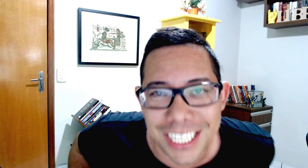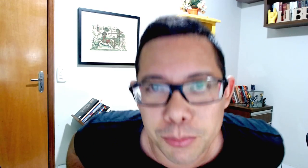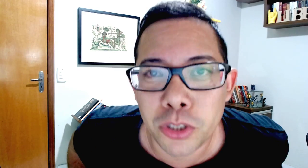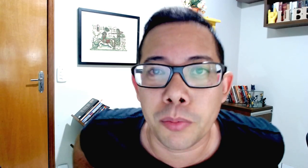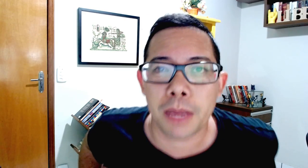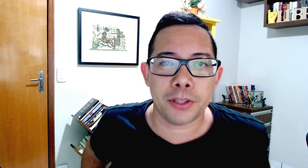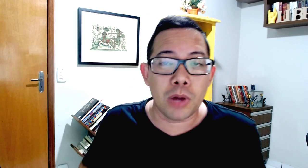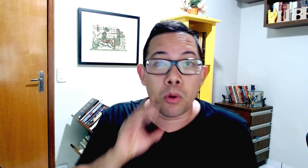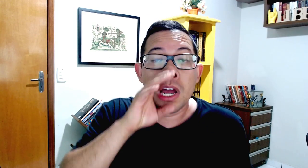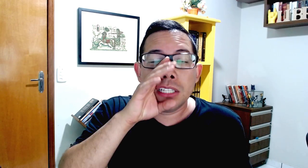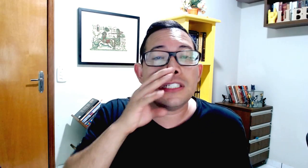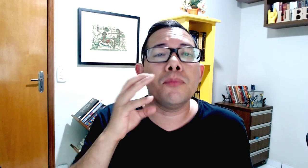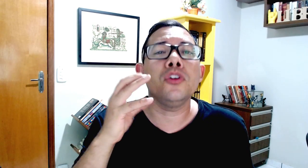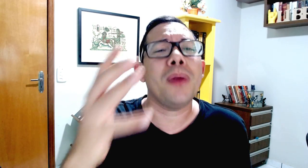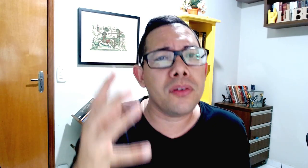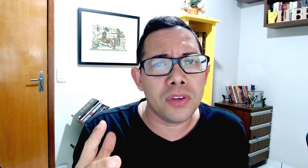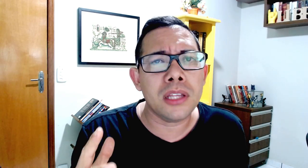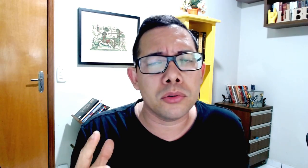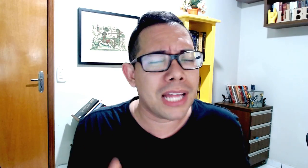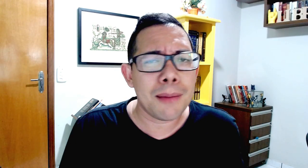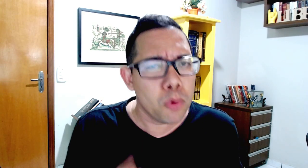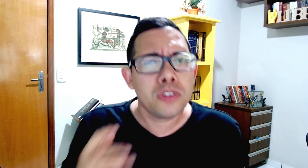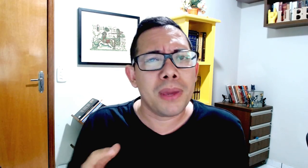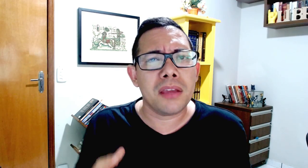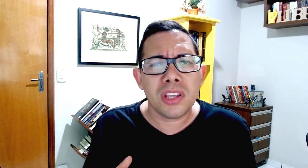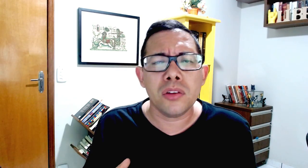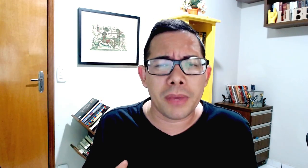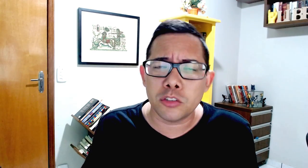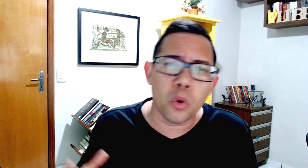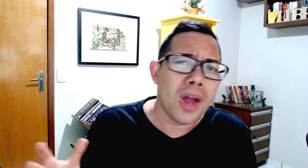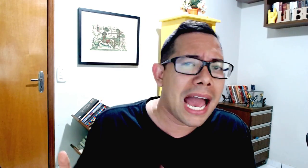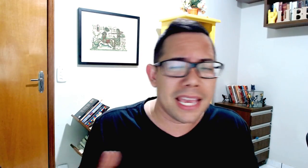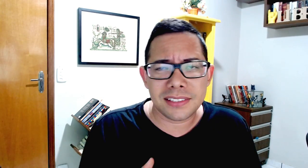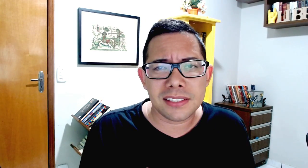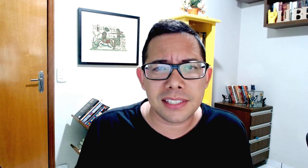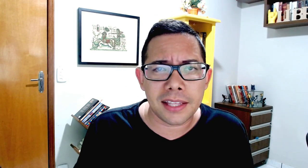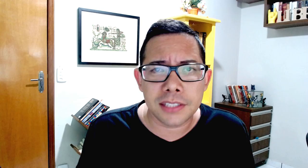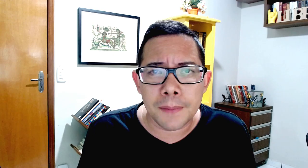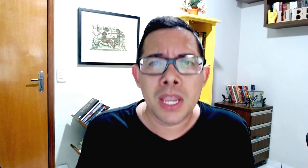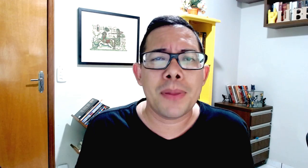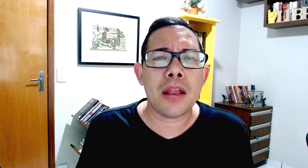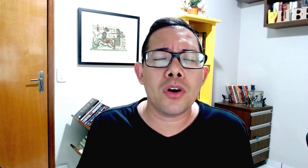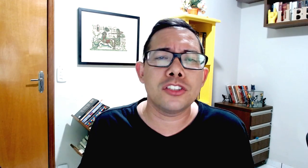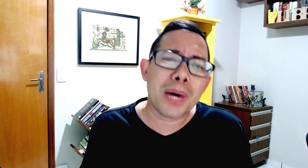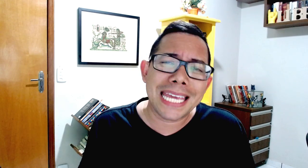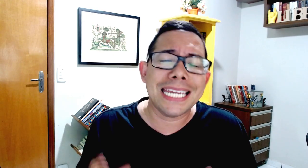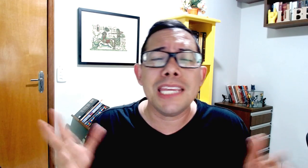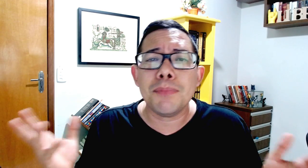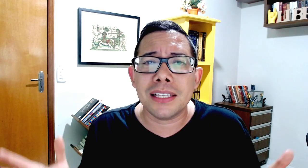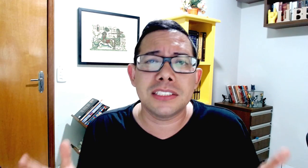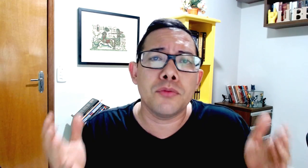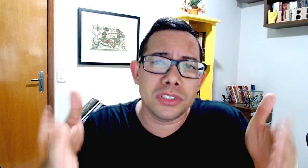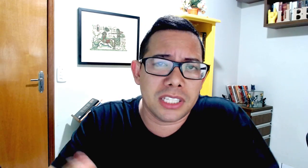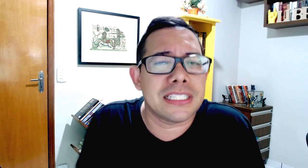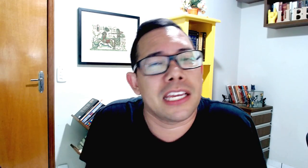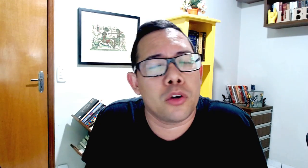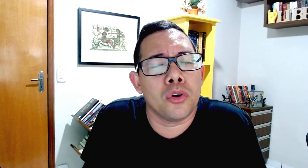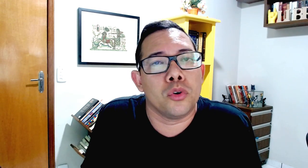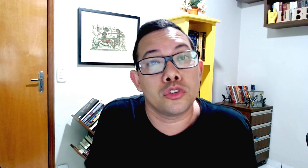coloca muito bem pessoal seja muito bem vindo tá muito bem vindo mesmo aí esse esquenta para nós é uma alegria imensa você está aqui